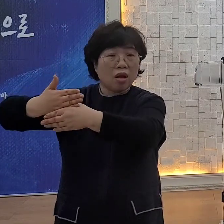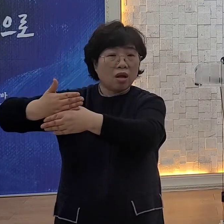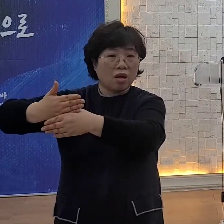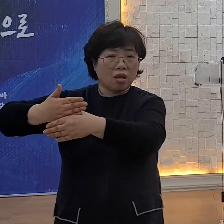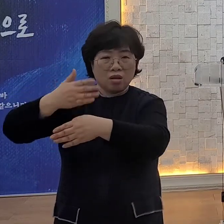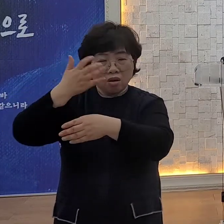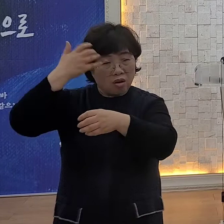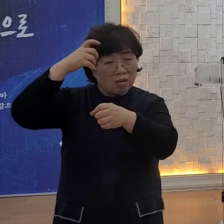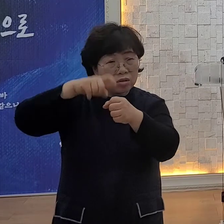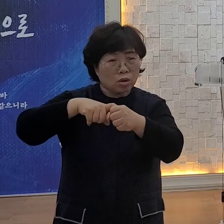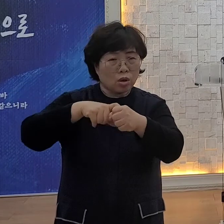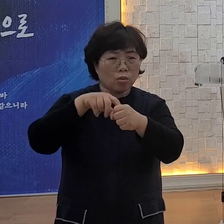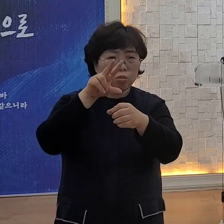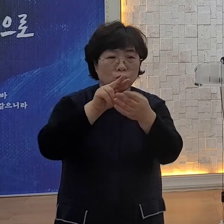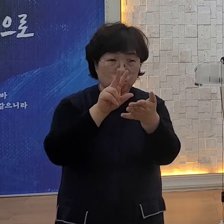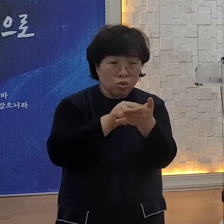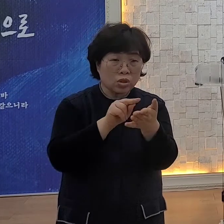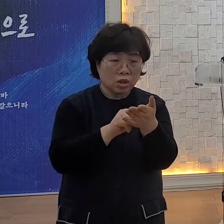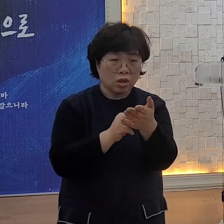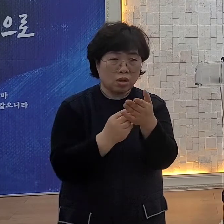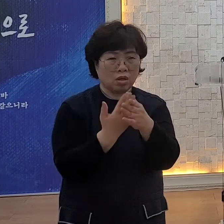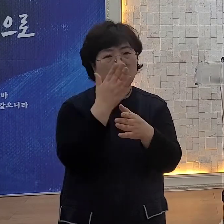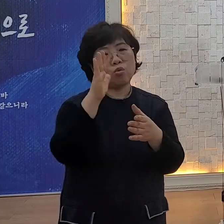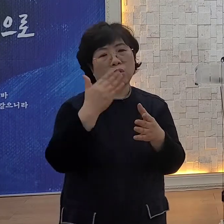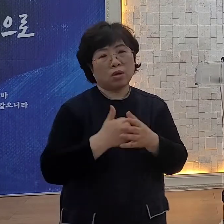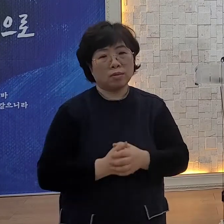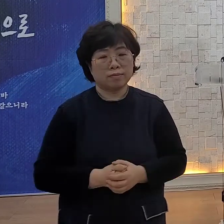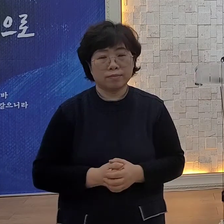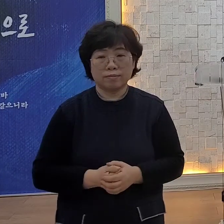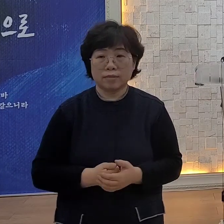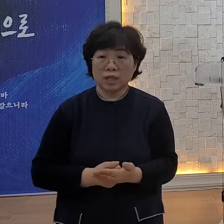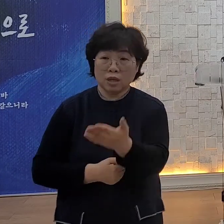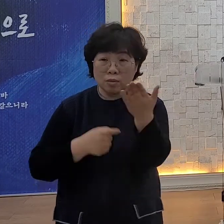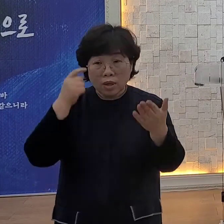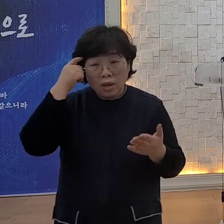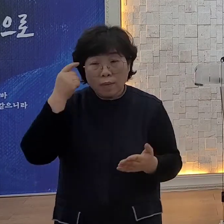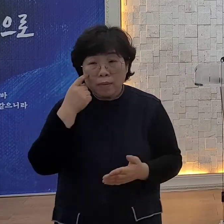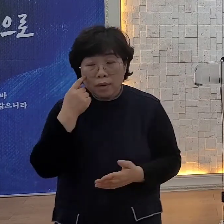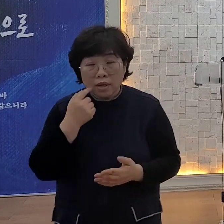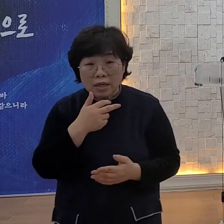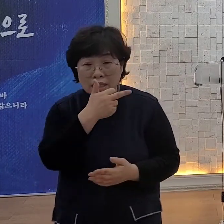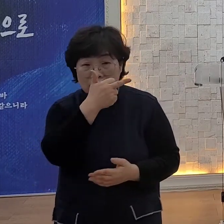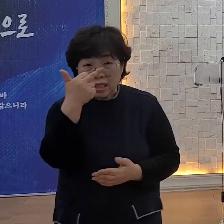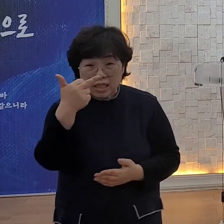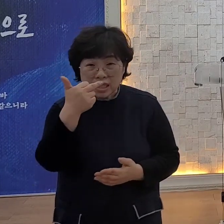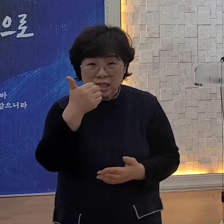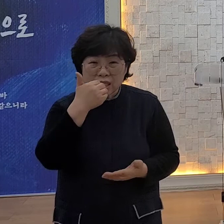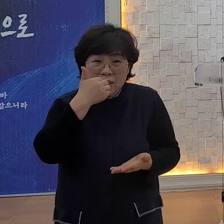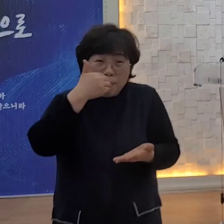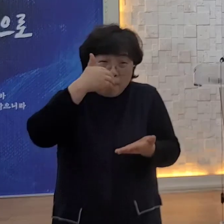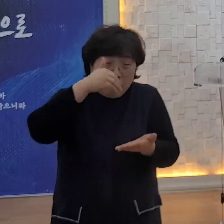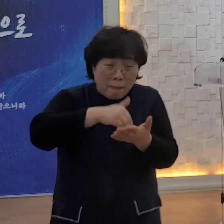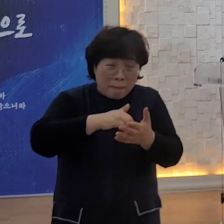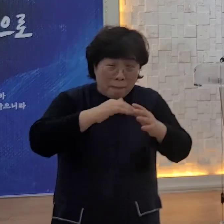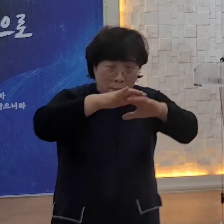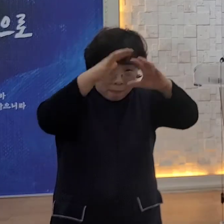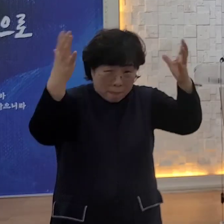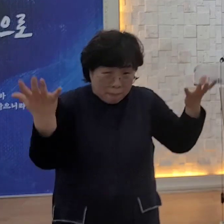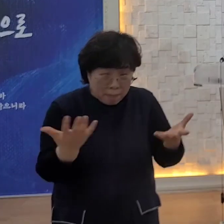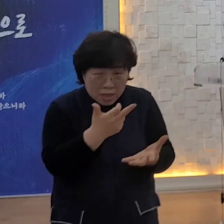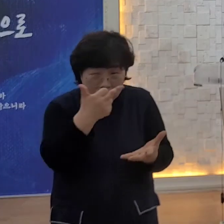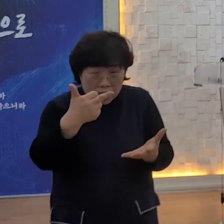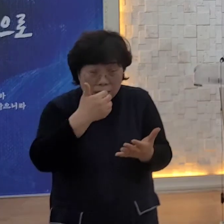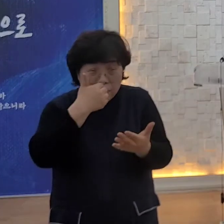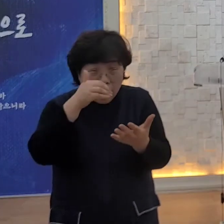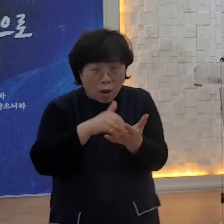거예요. 여러분 생각해 보세요. 여러분 큰 바위 덩어리를